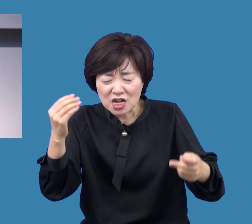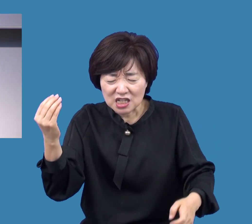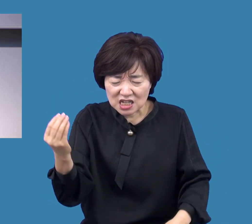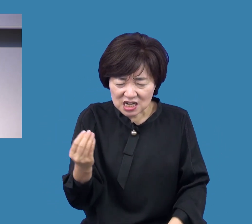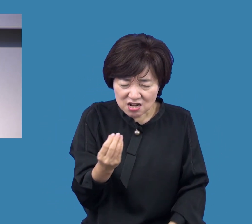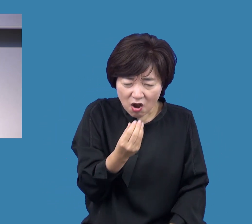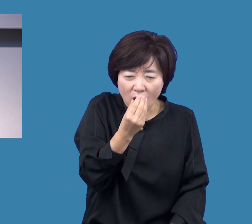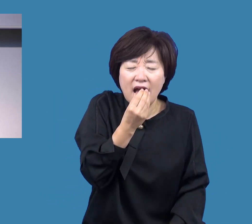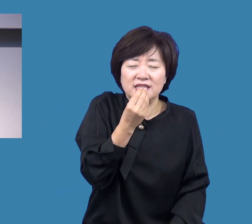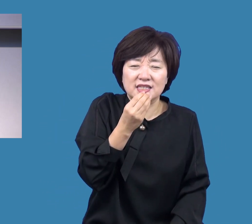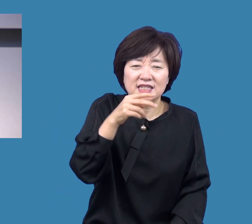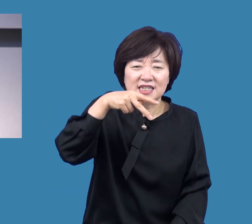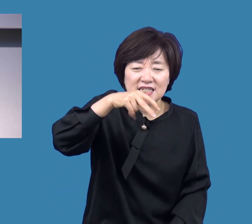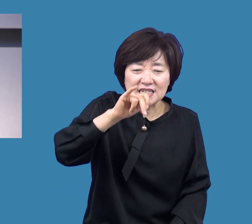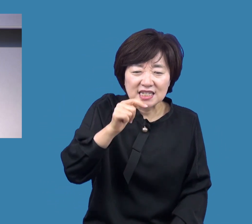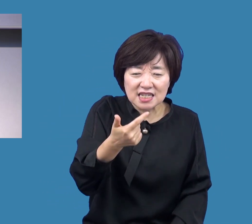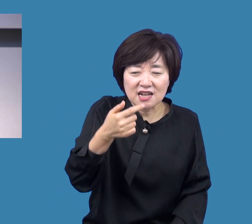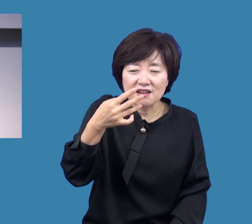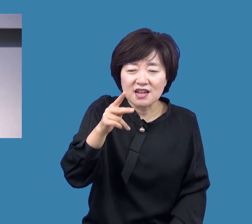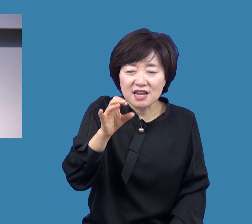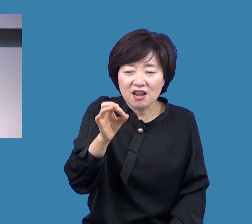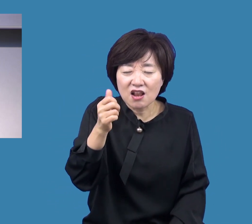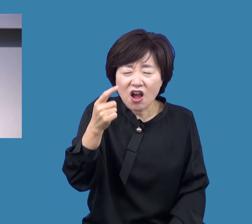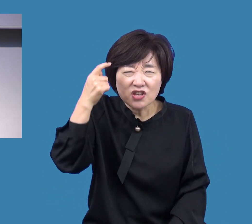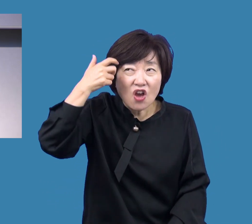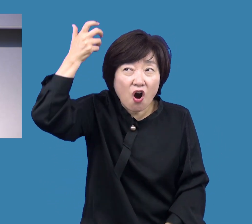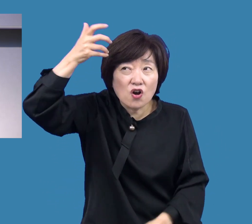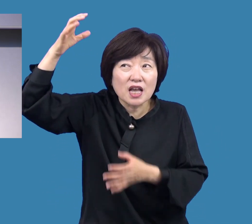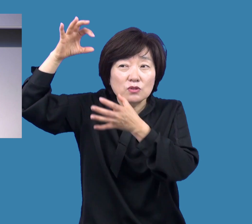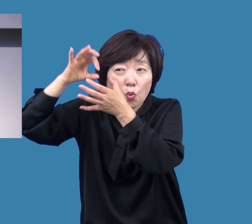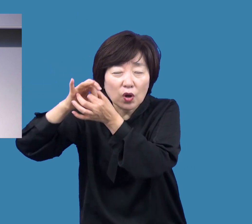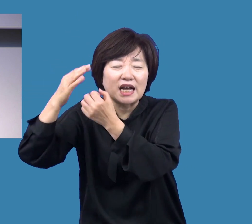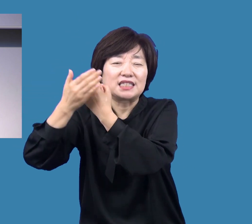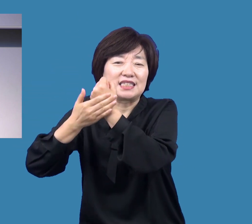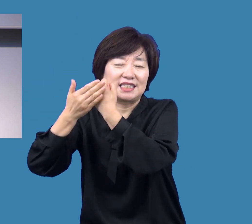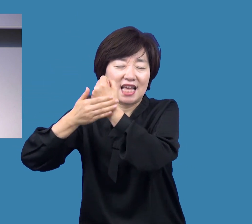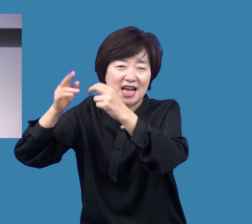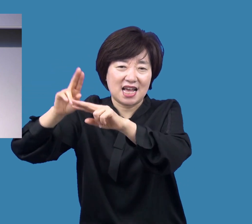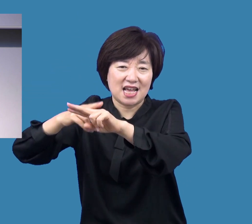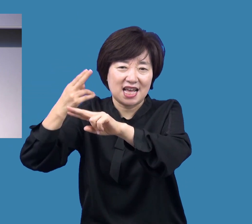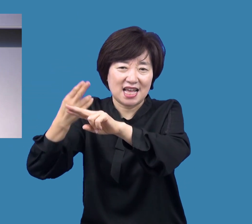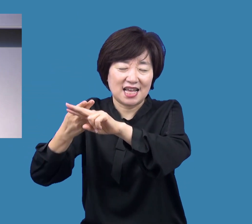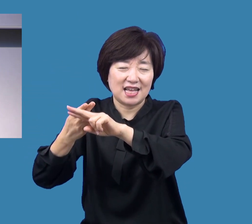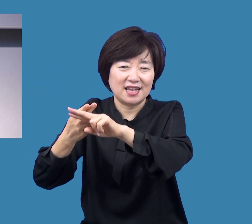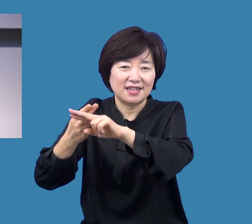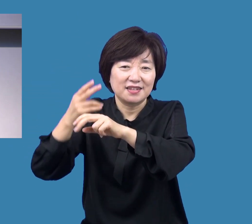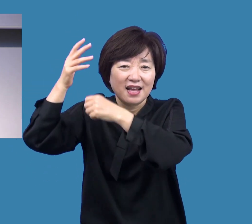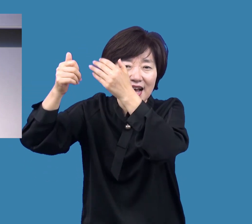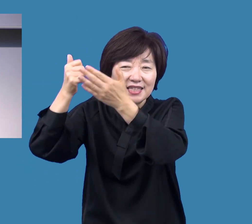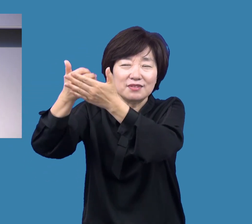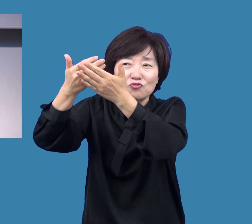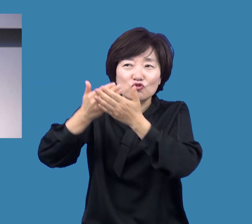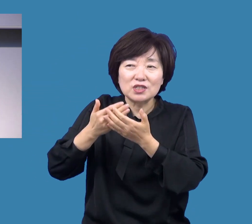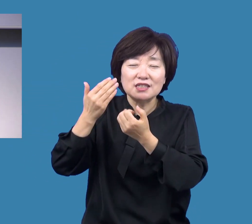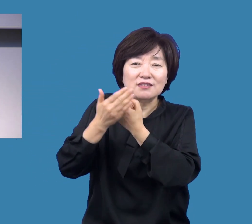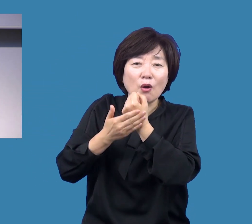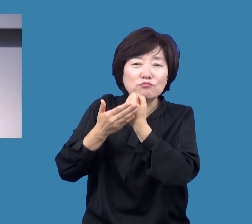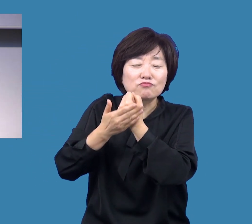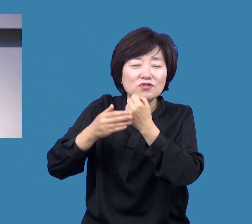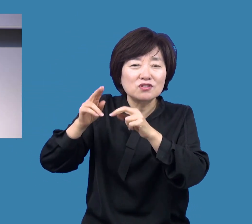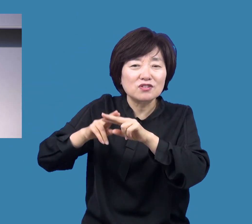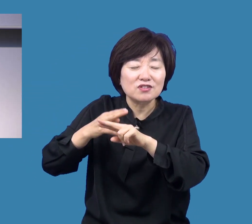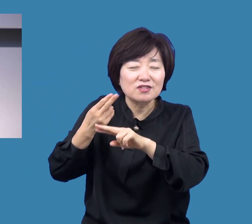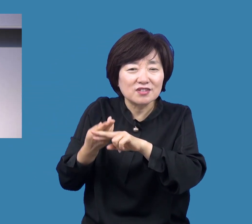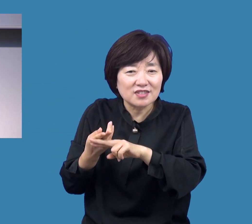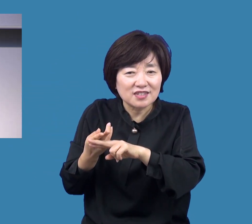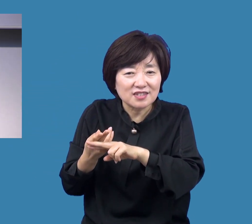너희가 모르지 않았으면 좋겠다, 이 얘기하는 거예요. 너희가 은사, 이 하나님의 선물에 대해서 얘기할 때 그냥 우리가